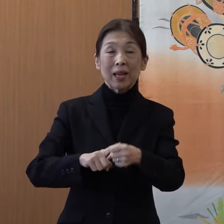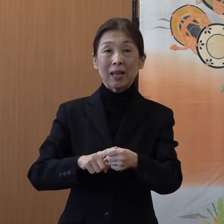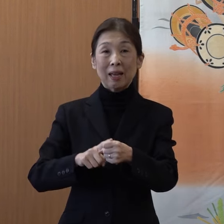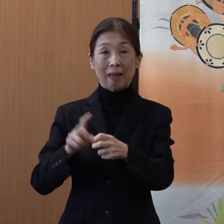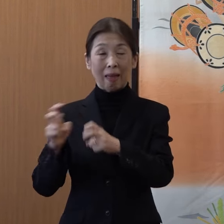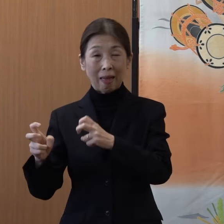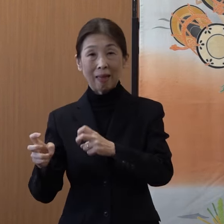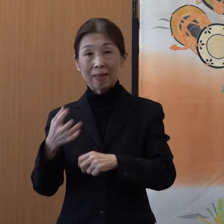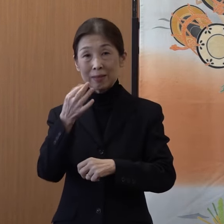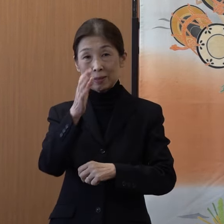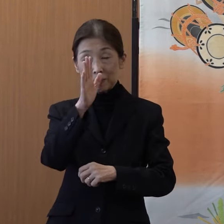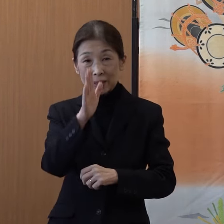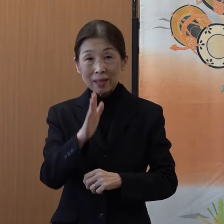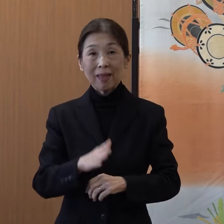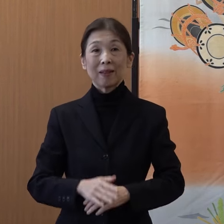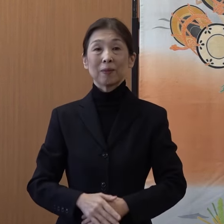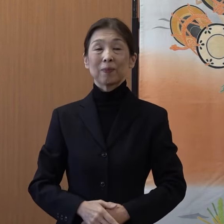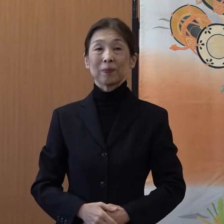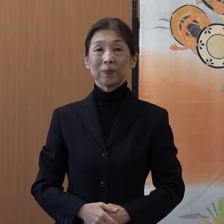フレアのせい。 はい、